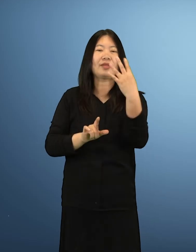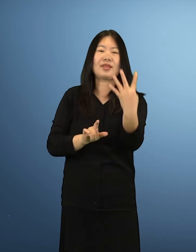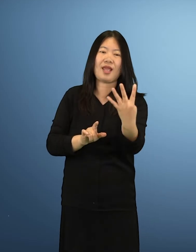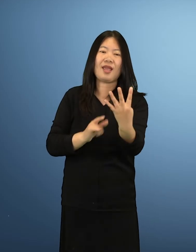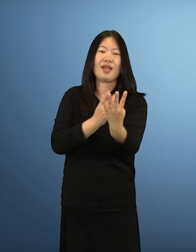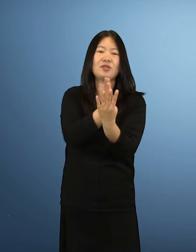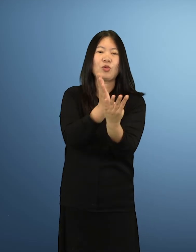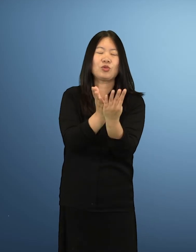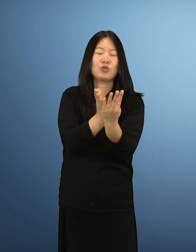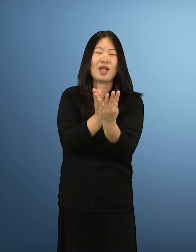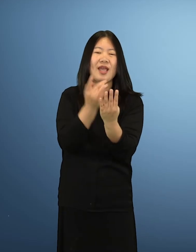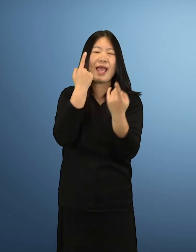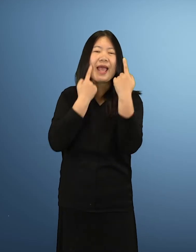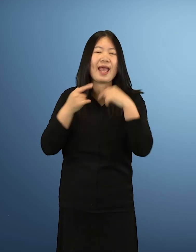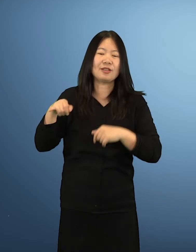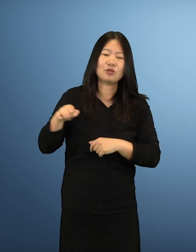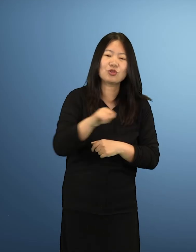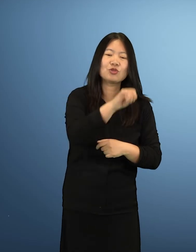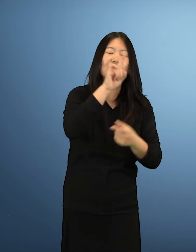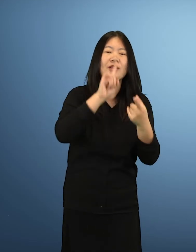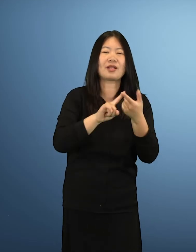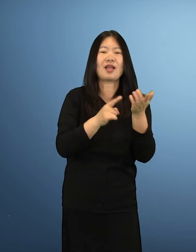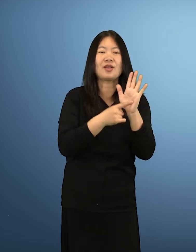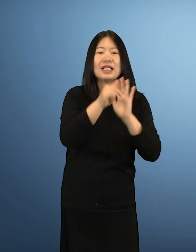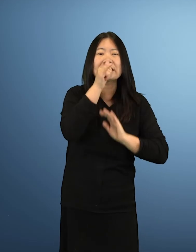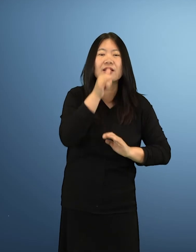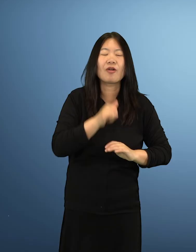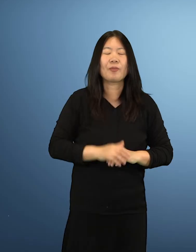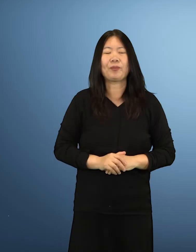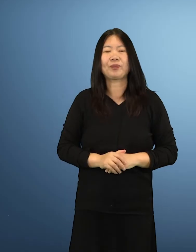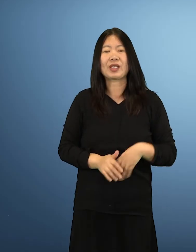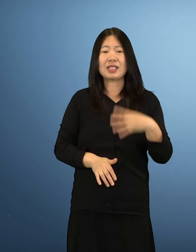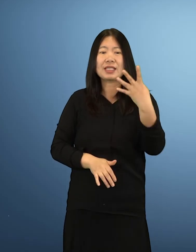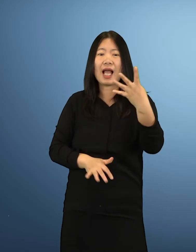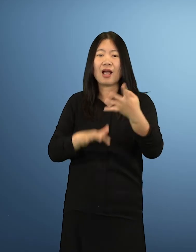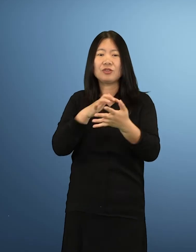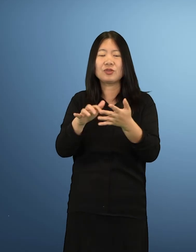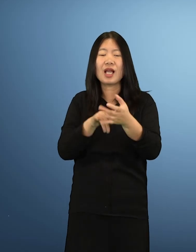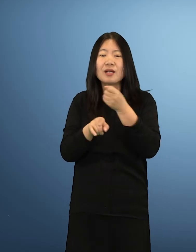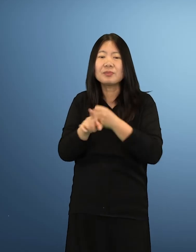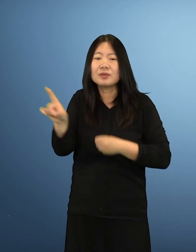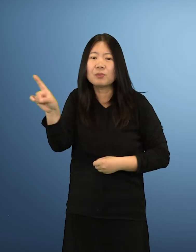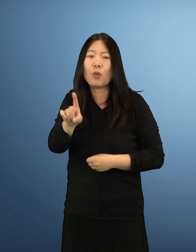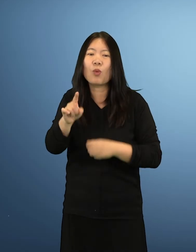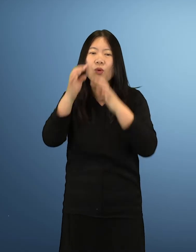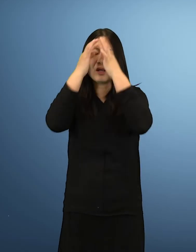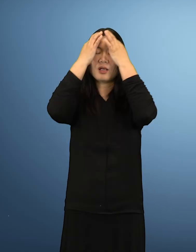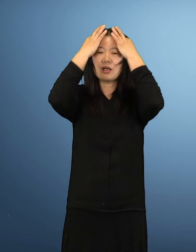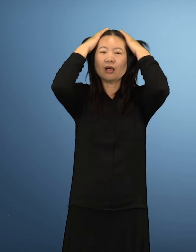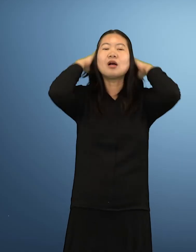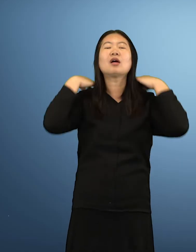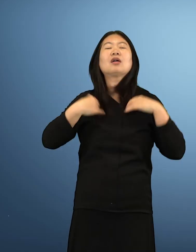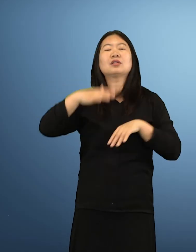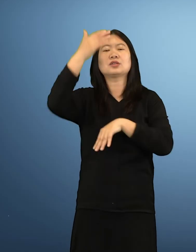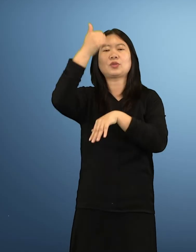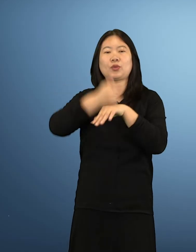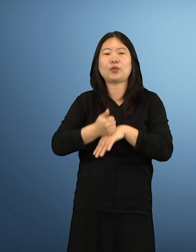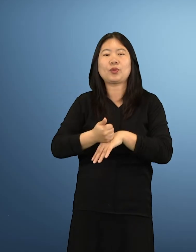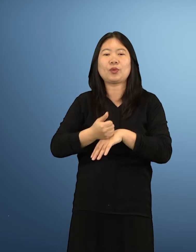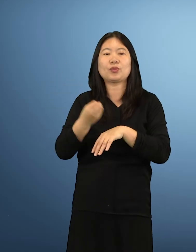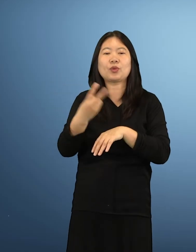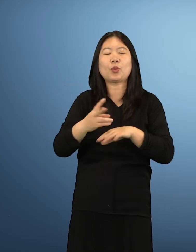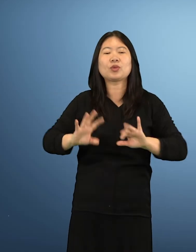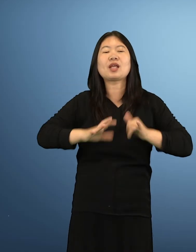종류의 해충을 소개했어요. 자, 4라는 숫자는 무슨 숫자죠? 이것은 종결의 수요,